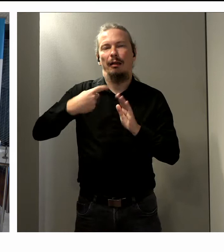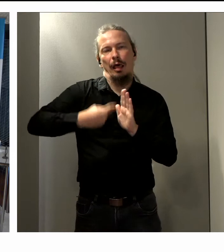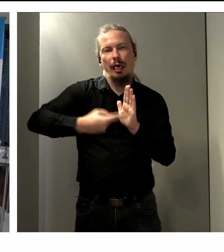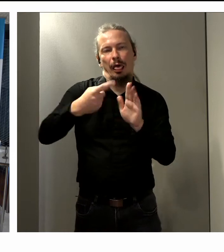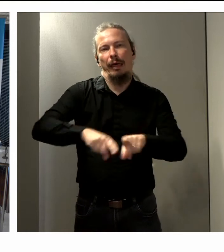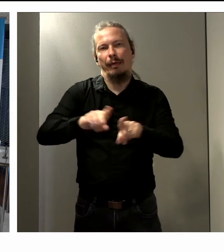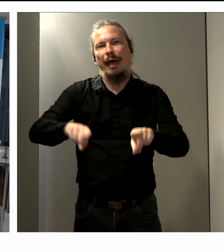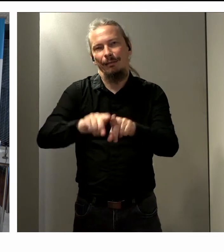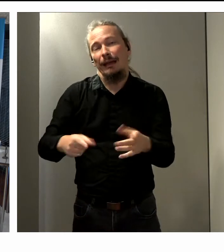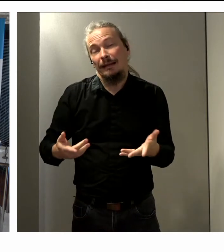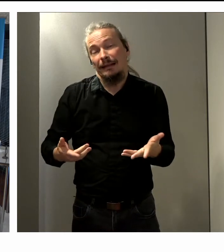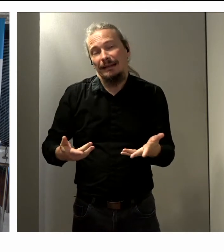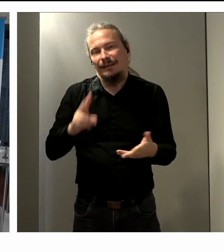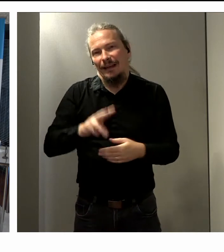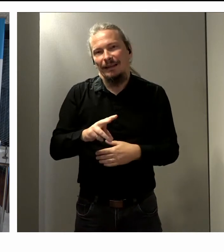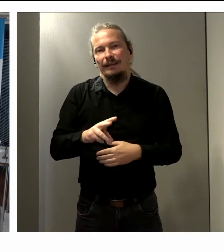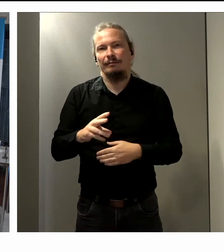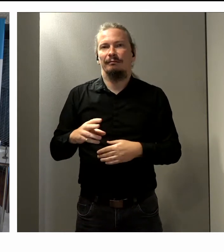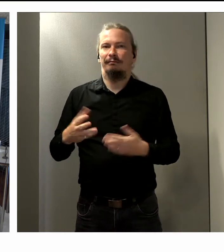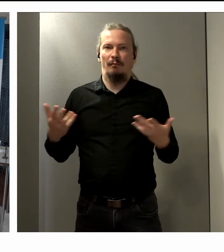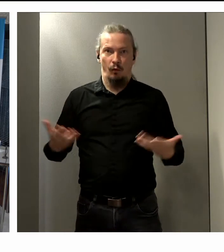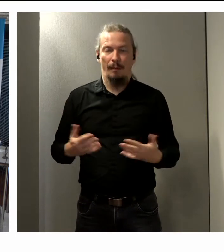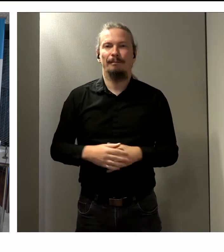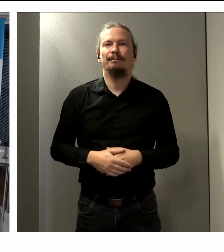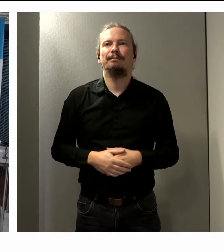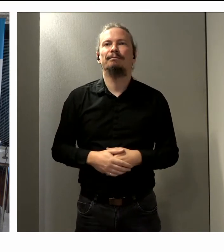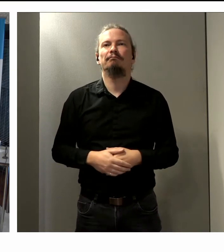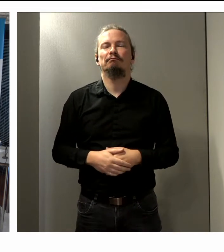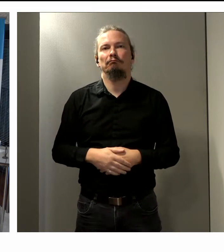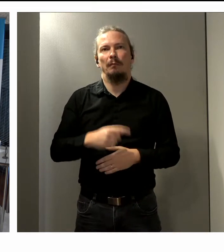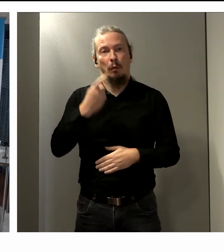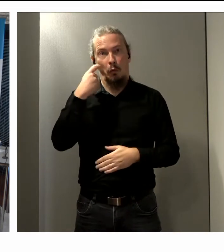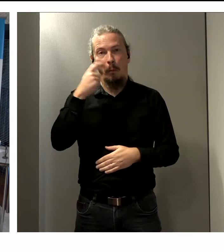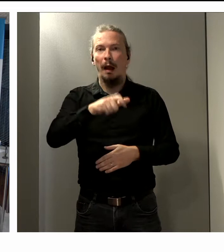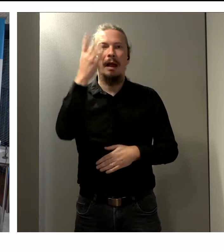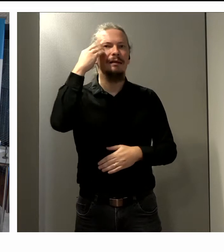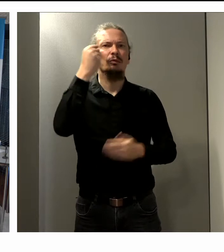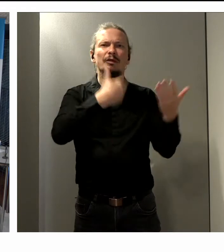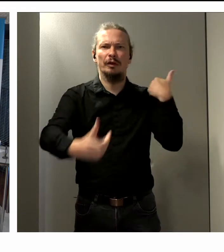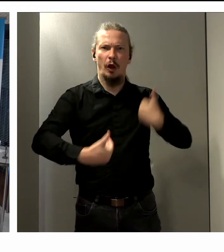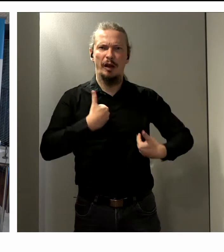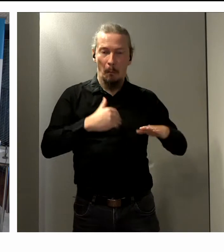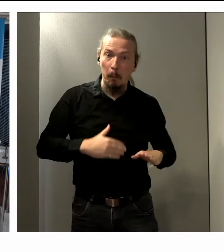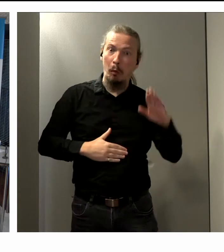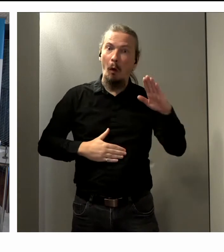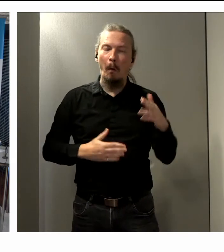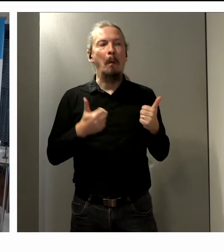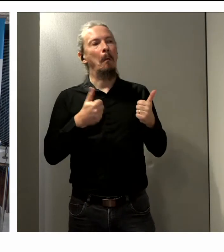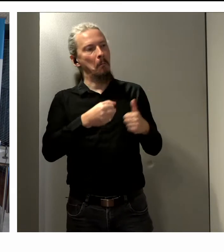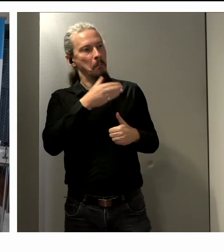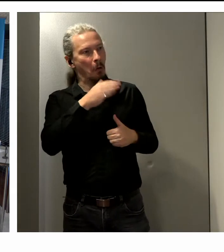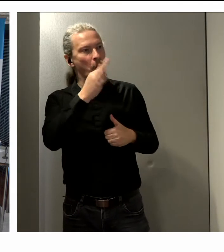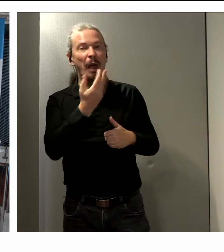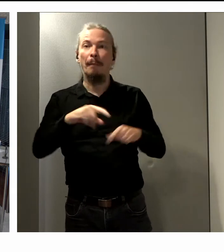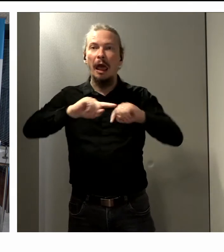ressassés, aurait-on tendance à dire. Une hausse quantitative tout à fait remarquable du nombre d'étudiants en situation de handicap, mais un